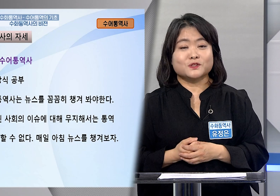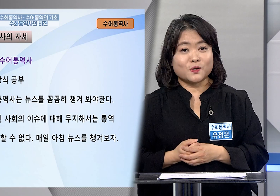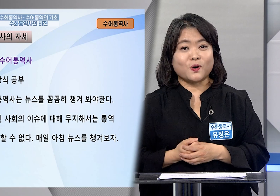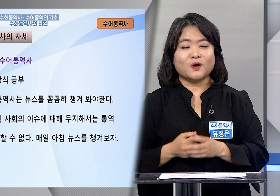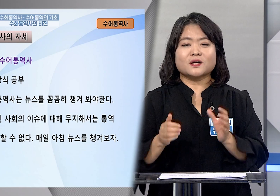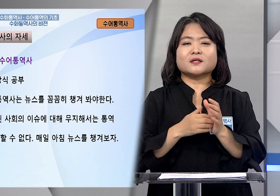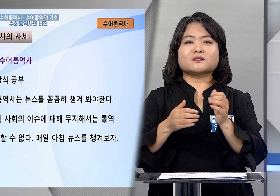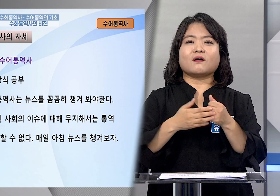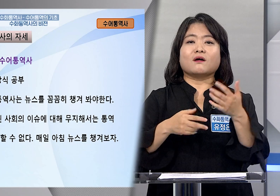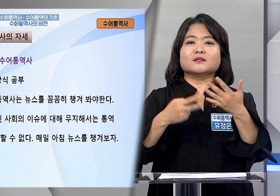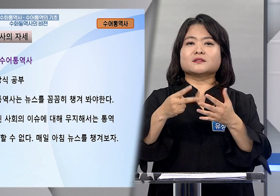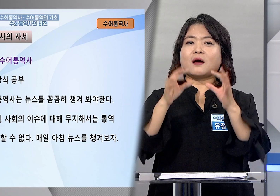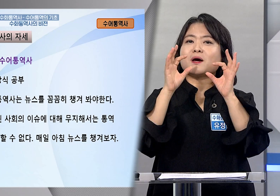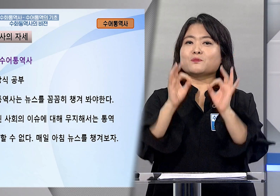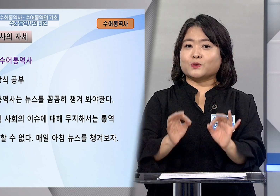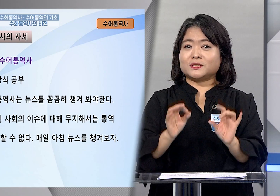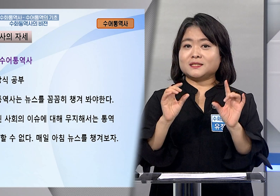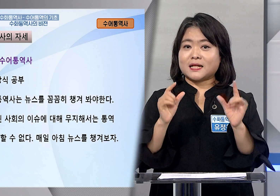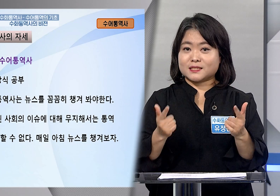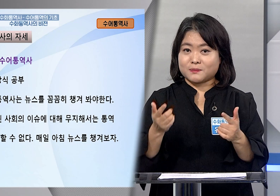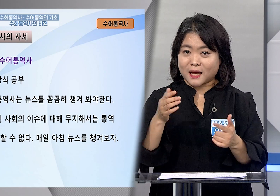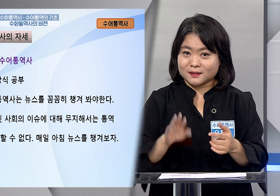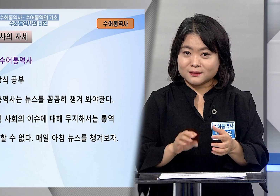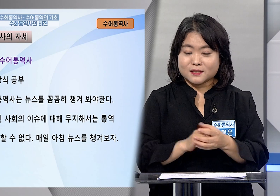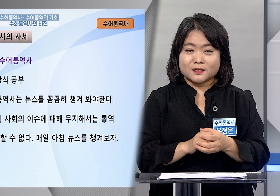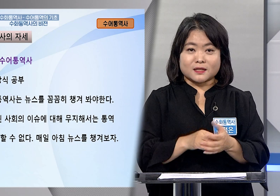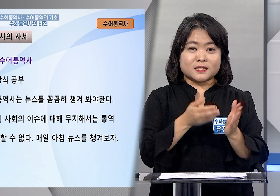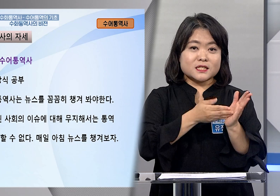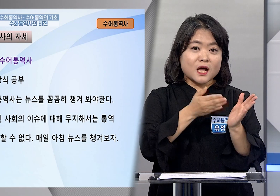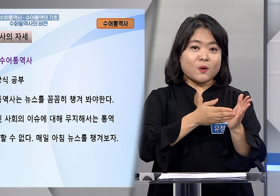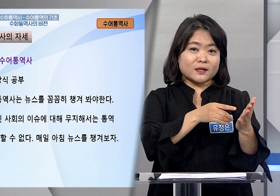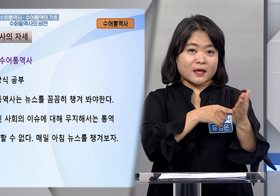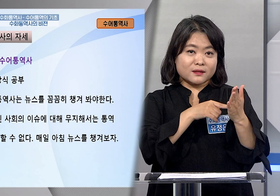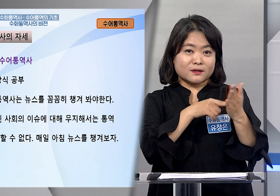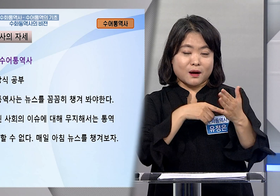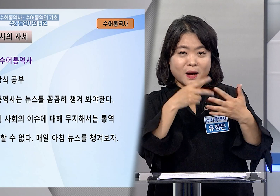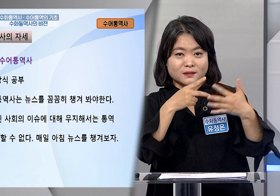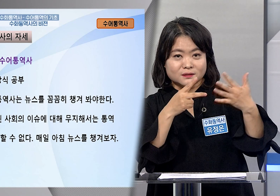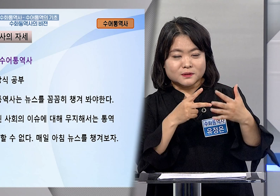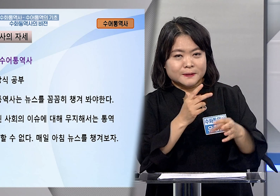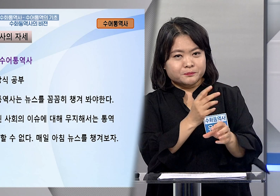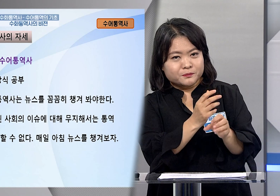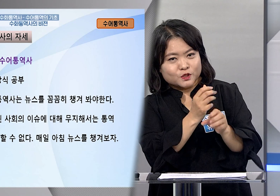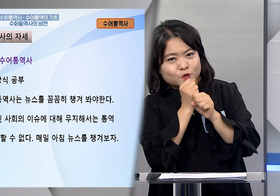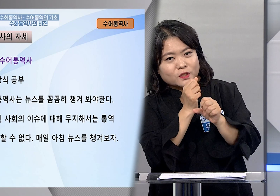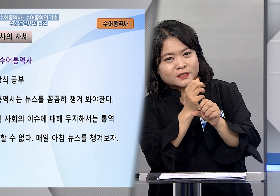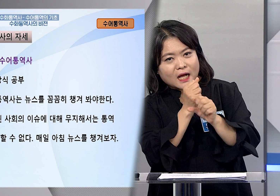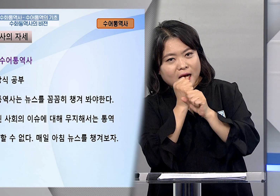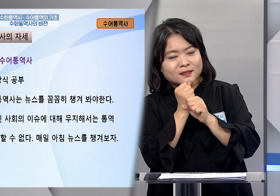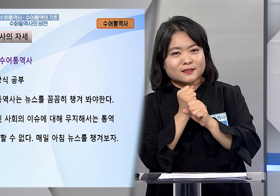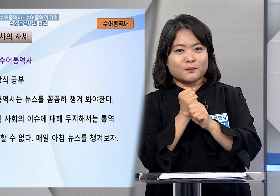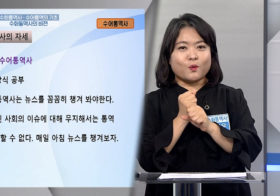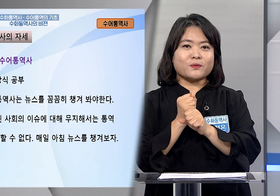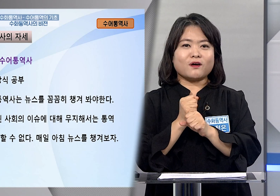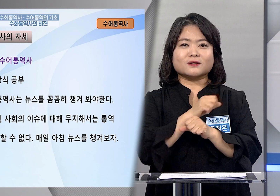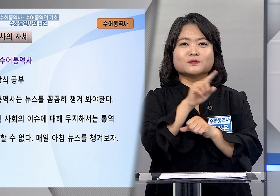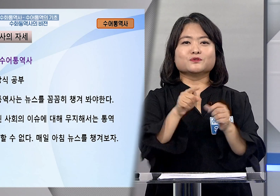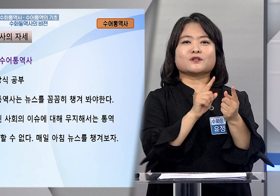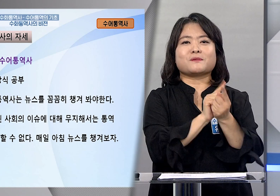그렇죠? 그래서 드라마를 보지는 않지만 예, 기사화된 드라마는 줄거리상 이렇게 보면 그분들과